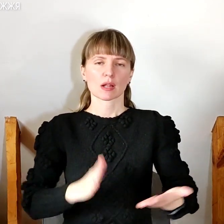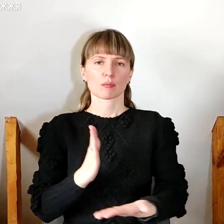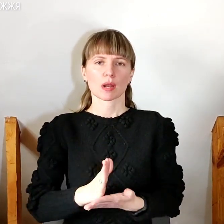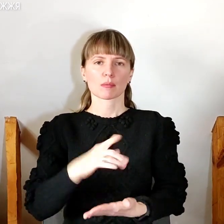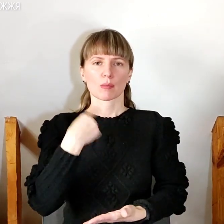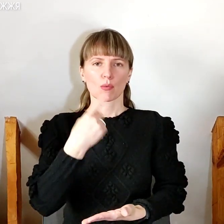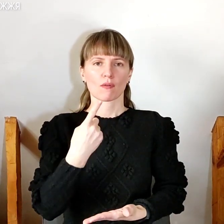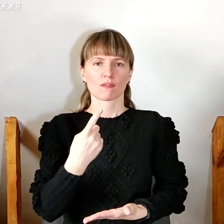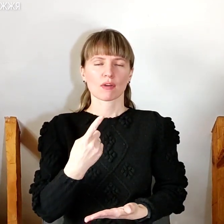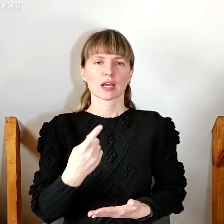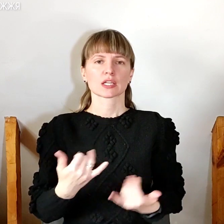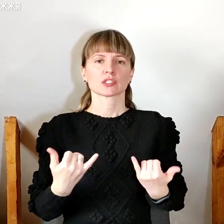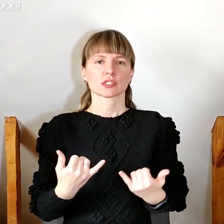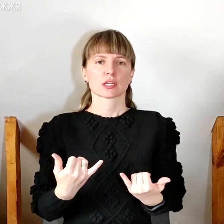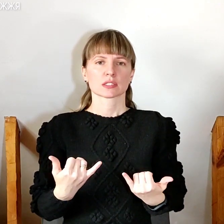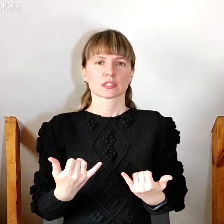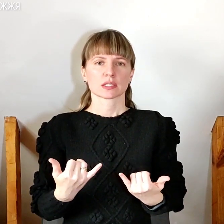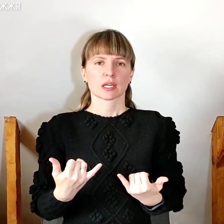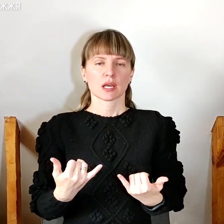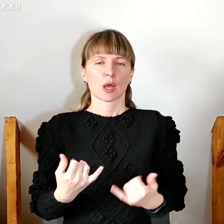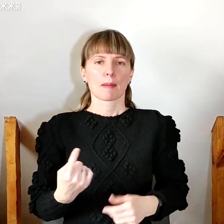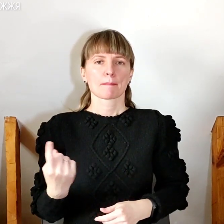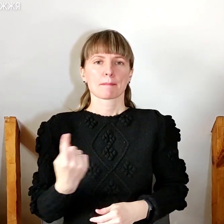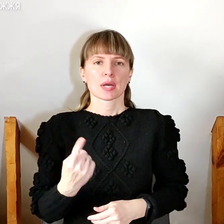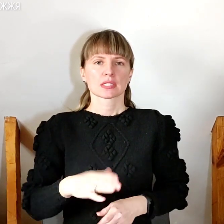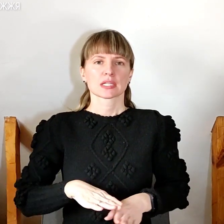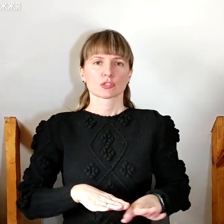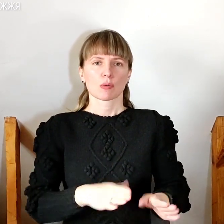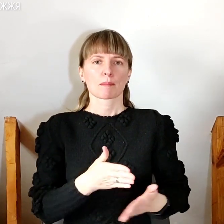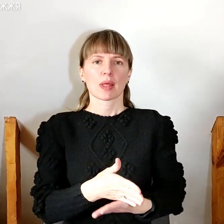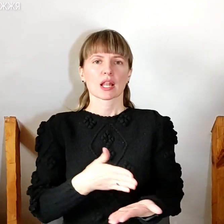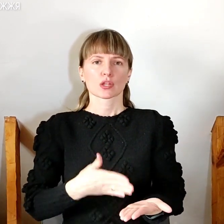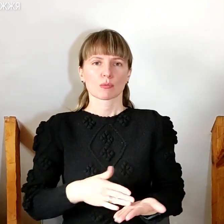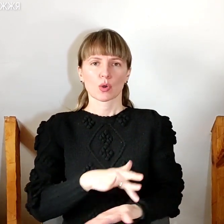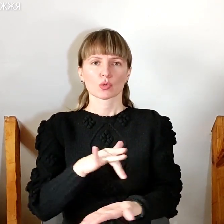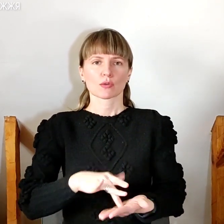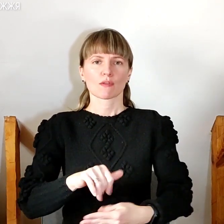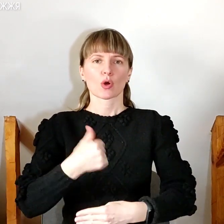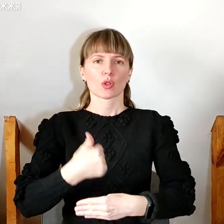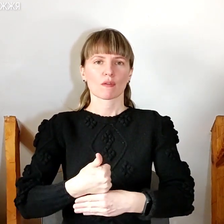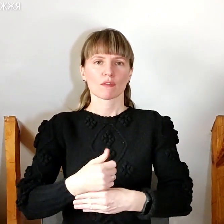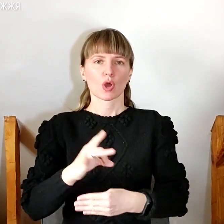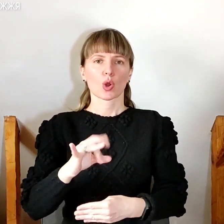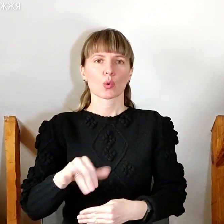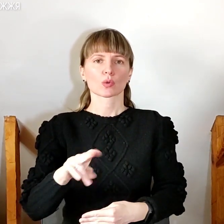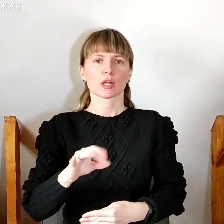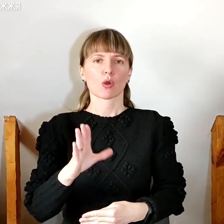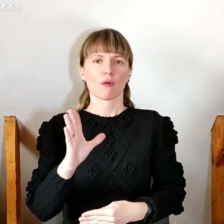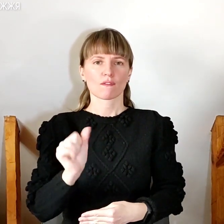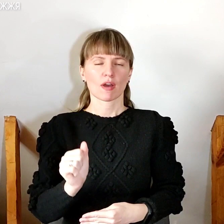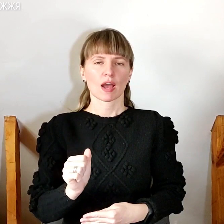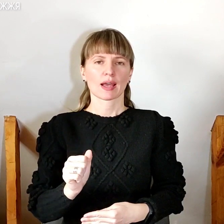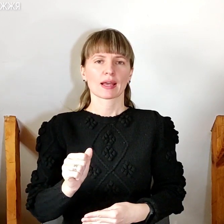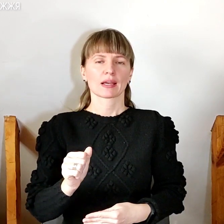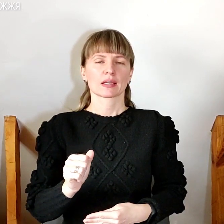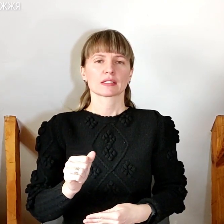Зараз перша заступниця Мелітопольського міського голови Рудакова Ірина Володимирівна займається вирішенням цього питання. Тут мені